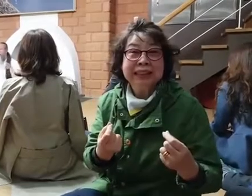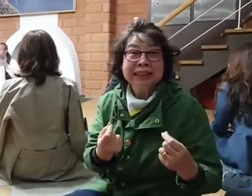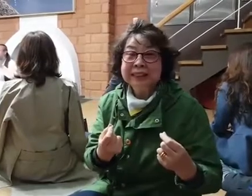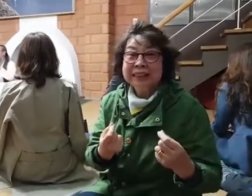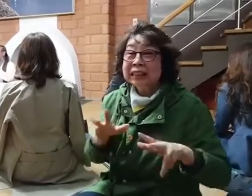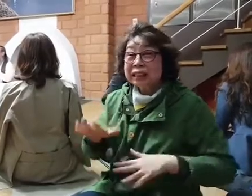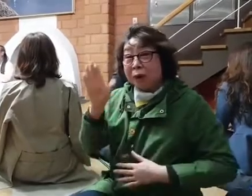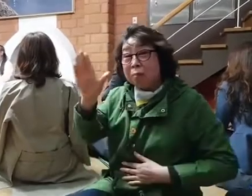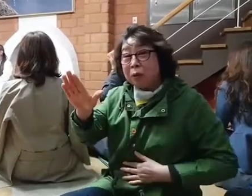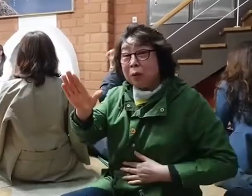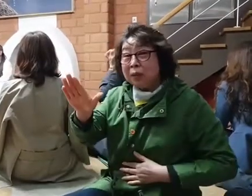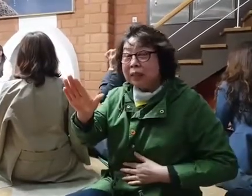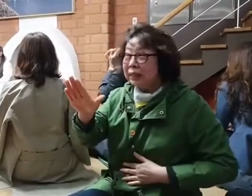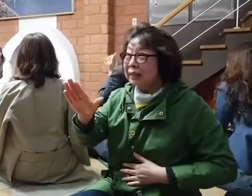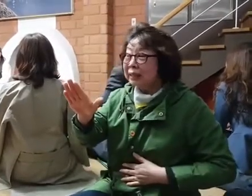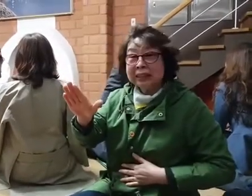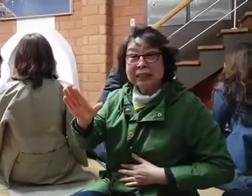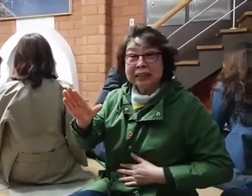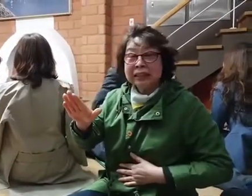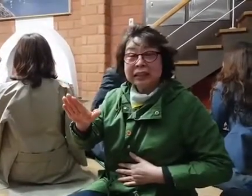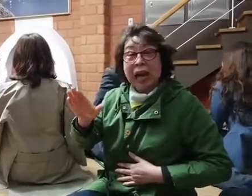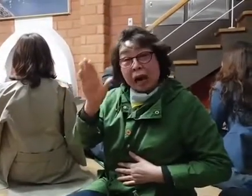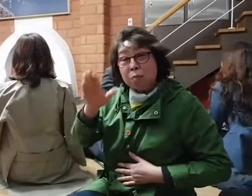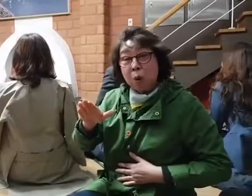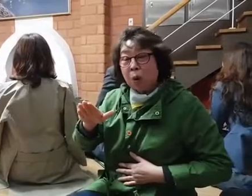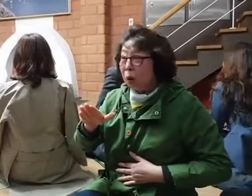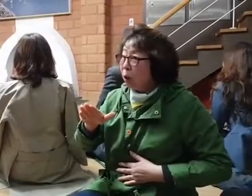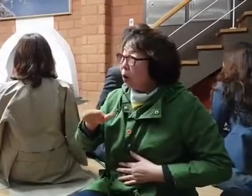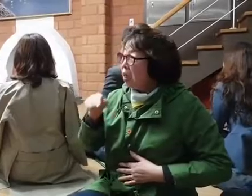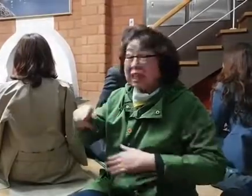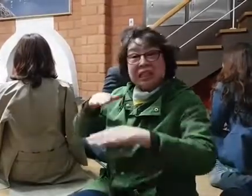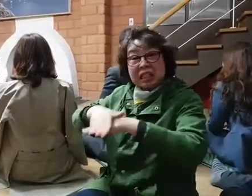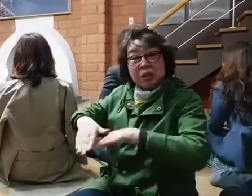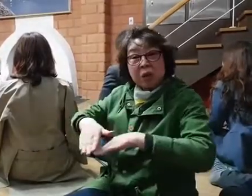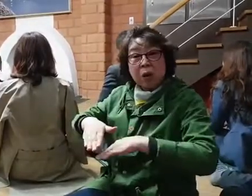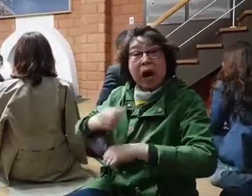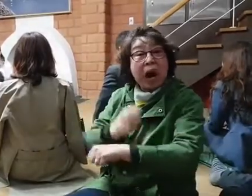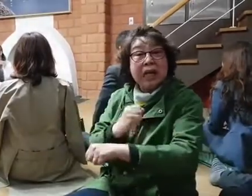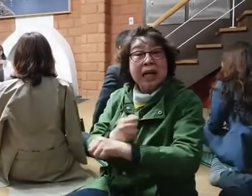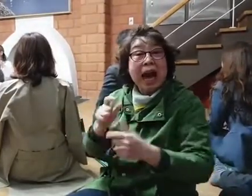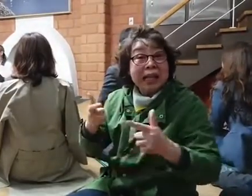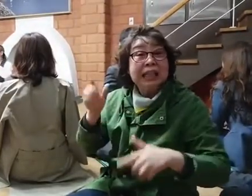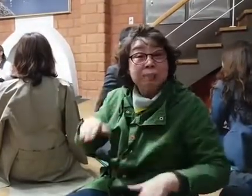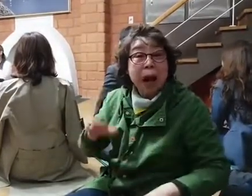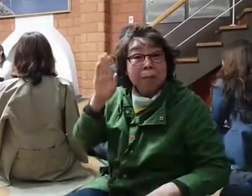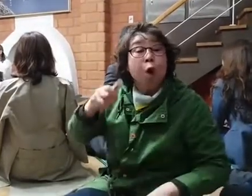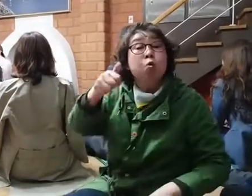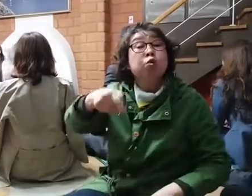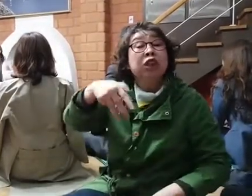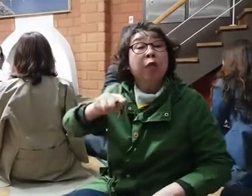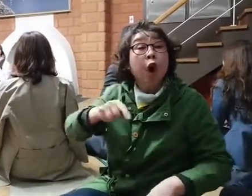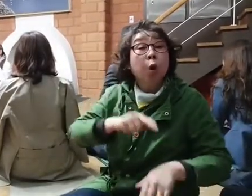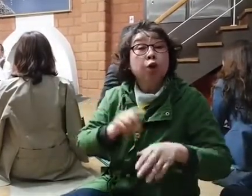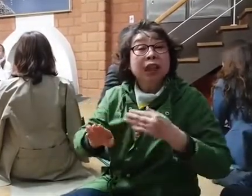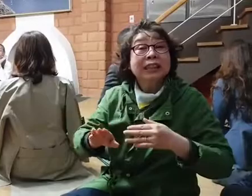지금 앞으로 그냥 트릭으로 이렇게 하는 게 아님을 알아야 되고 앞으로 후천시대의 미래는